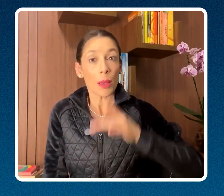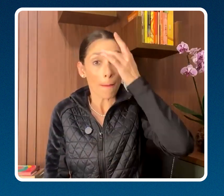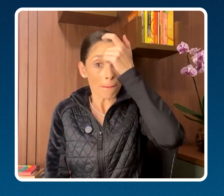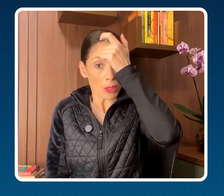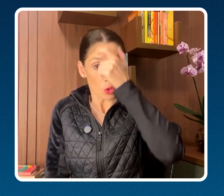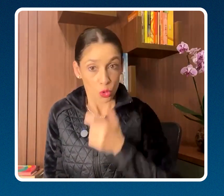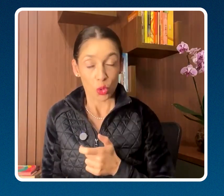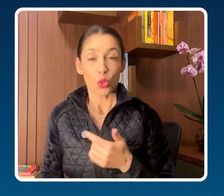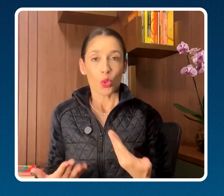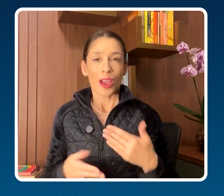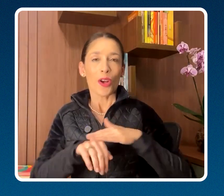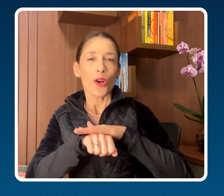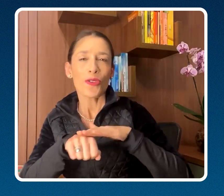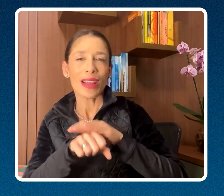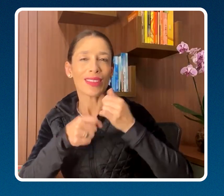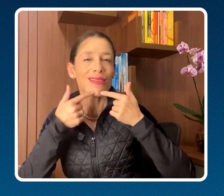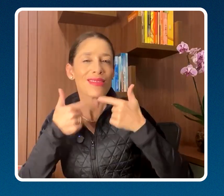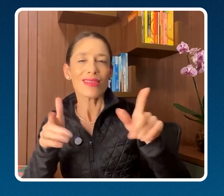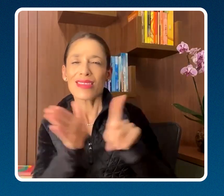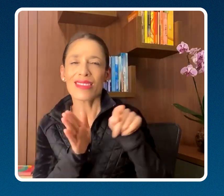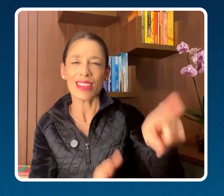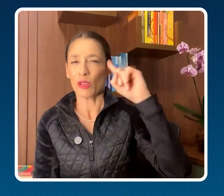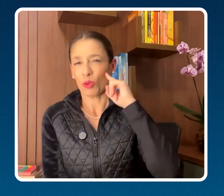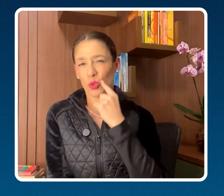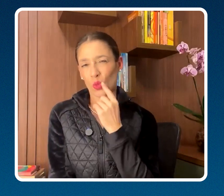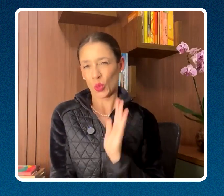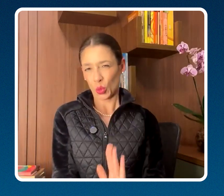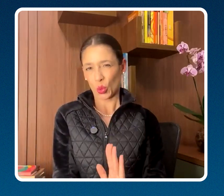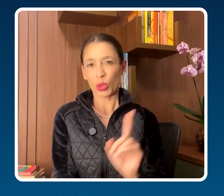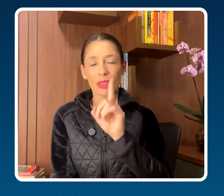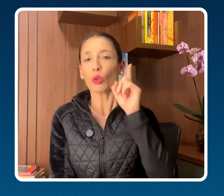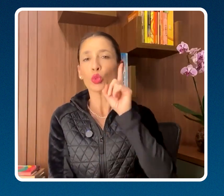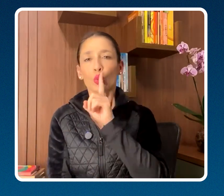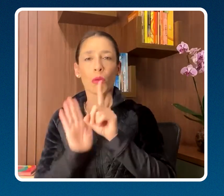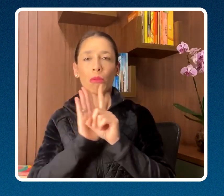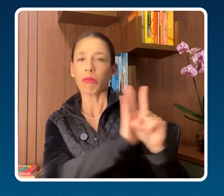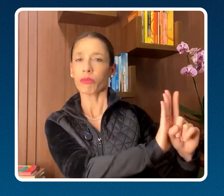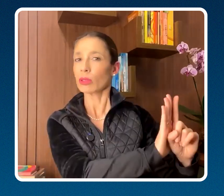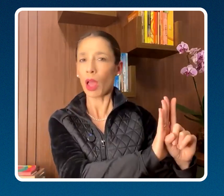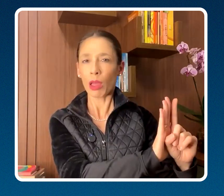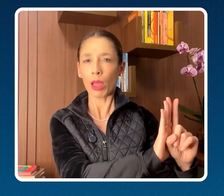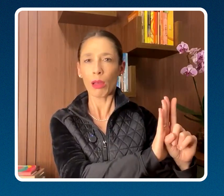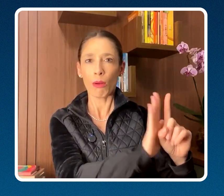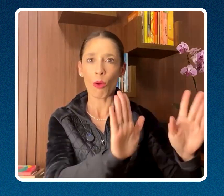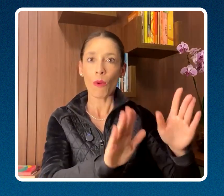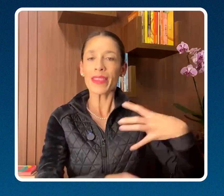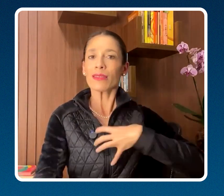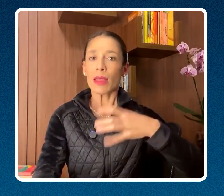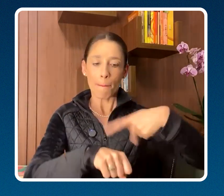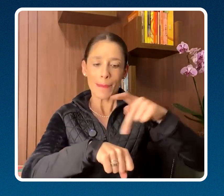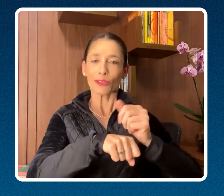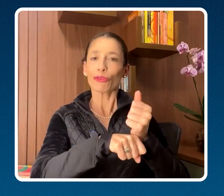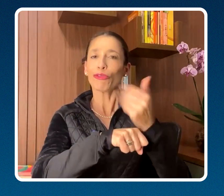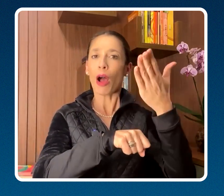que conversa a língua dele, que não deixa ele sozinho, ser um estrangeiro no seu próprio país,